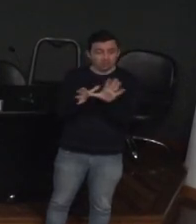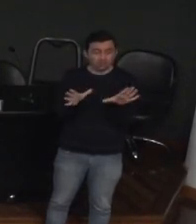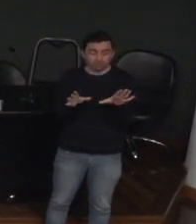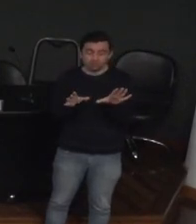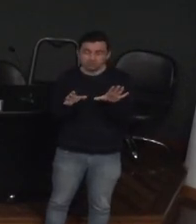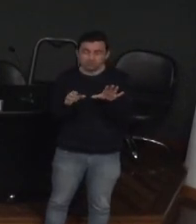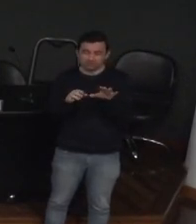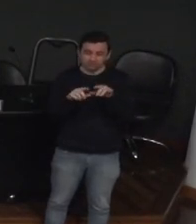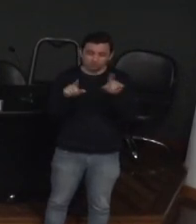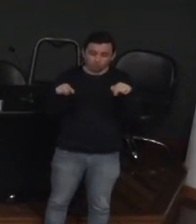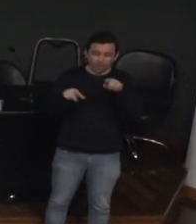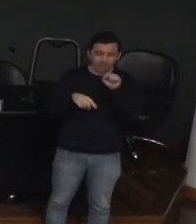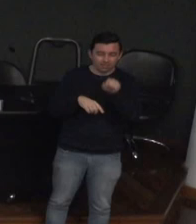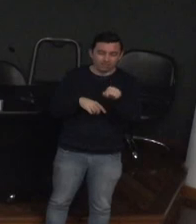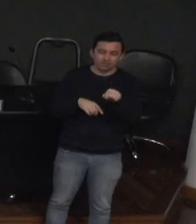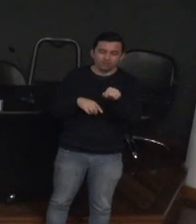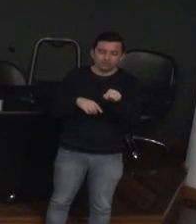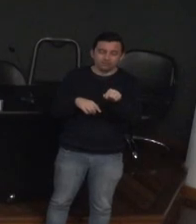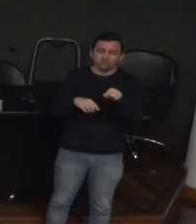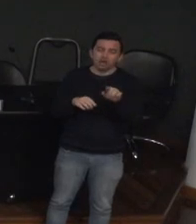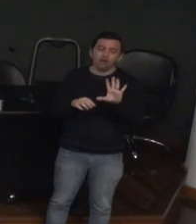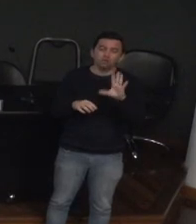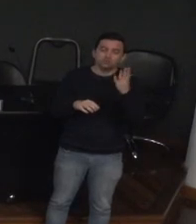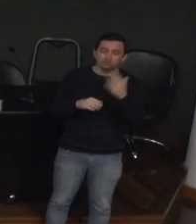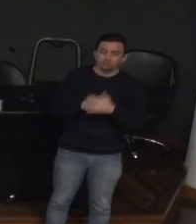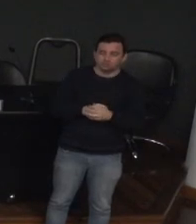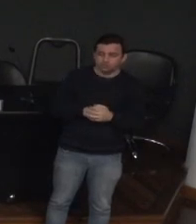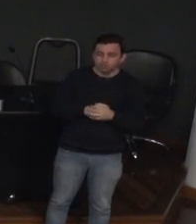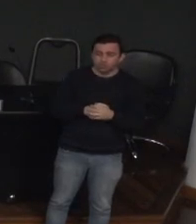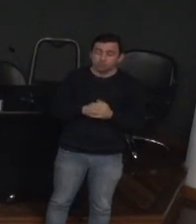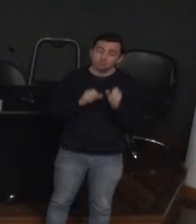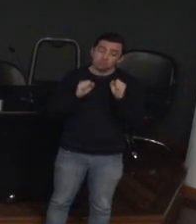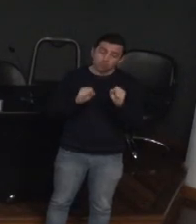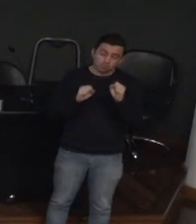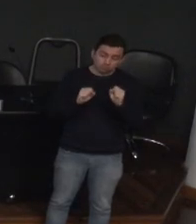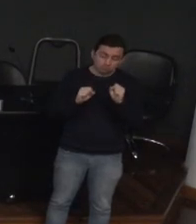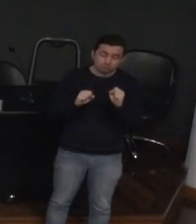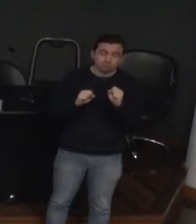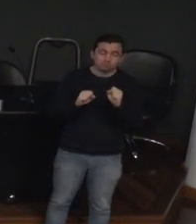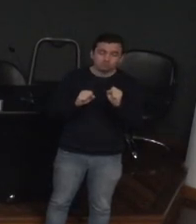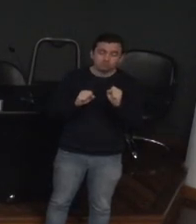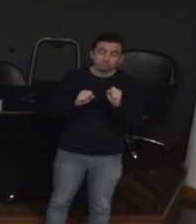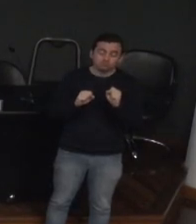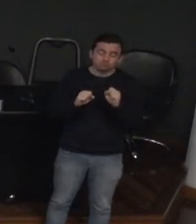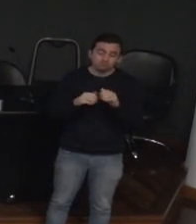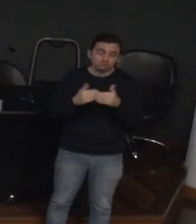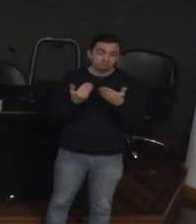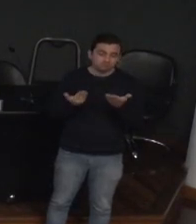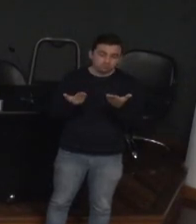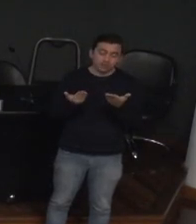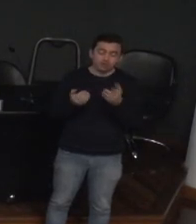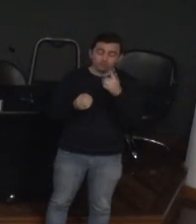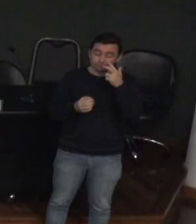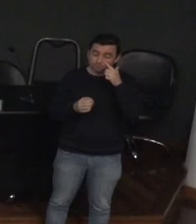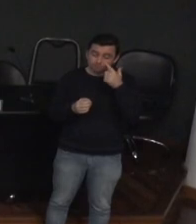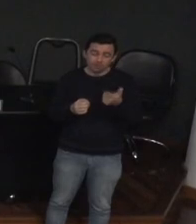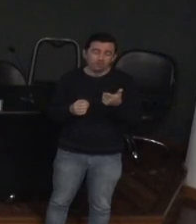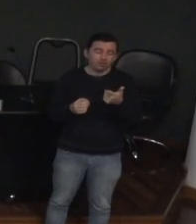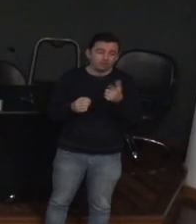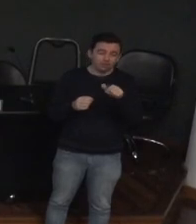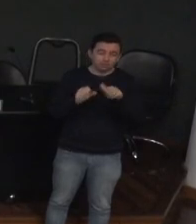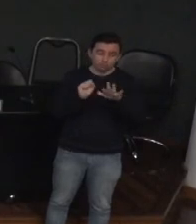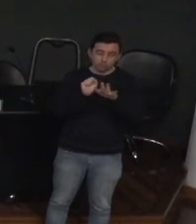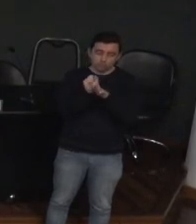mais habilitado ao processo acontecer? Probabilidade. Né? Que aí você vai verificar a segurança do teu